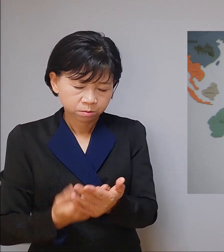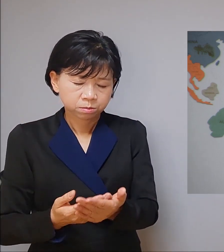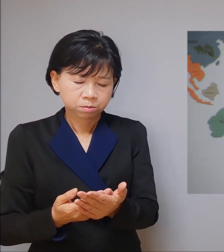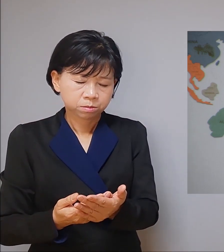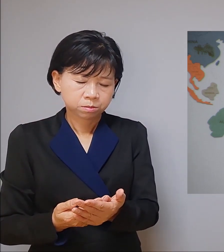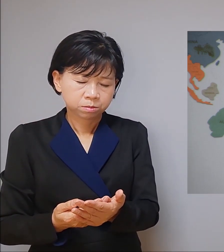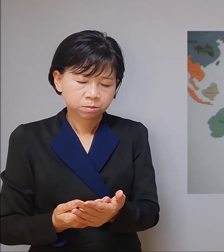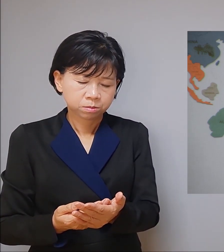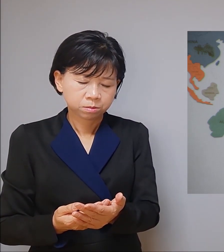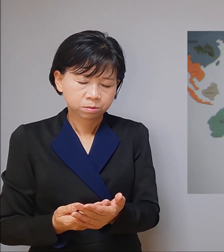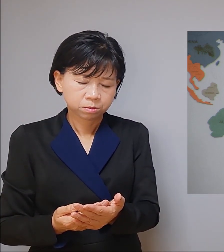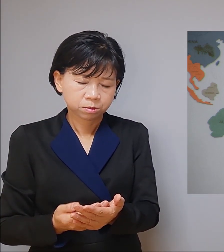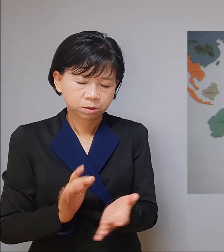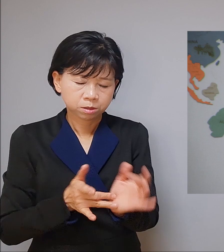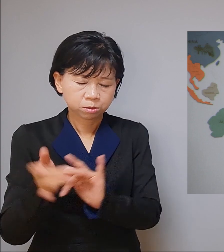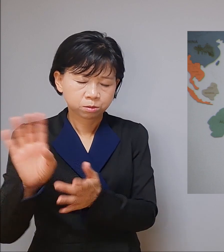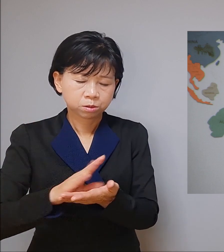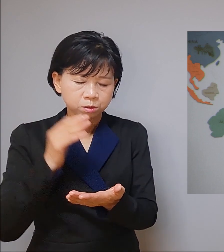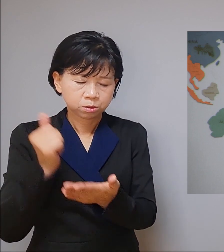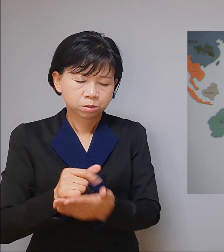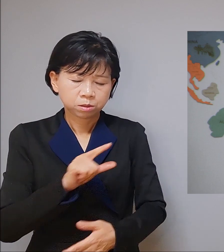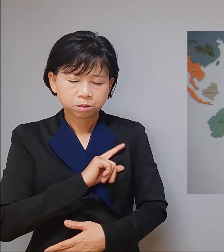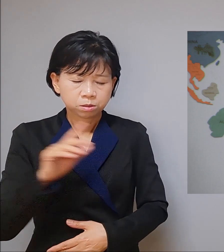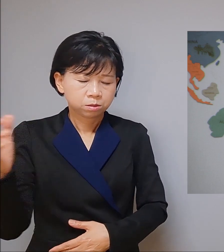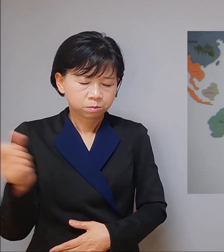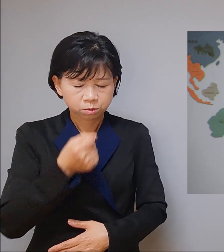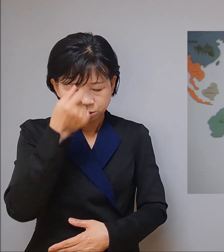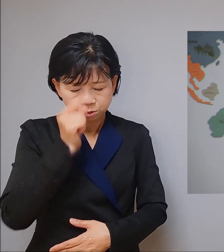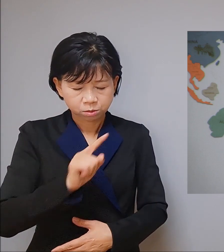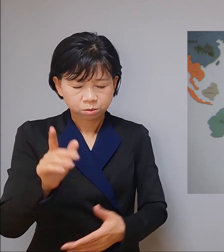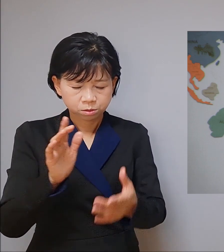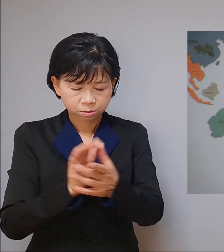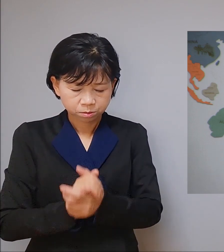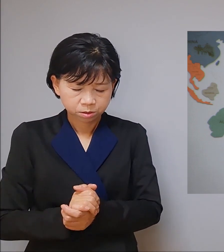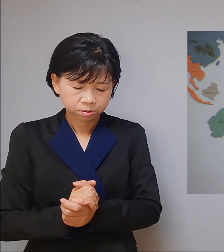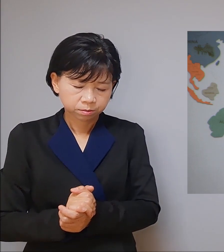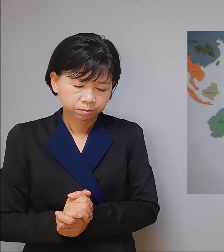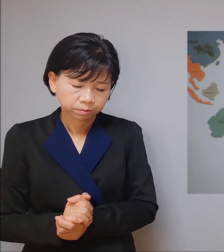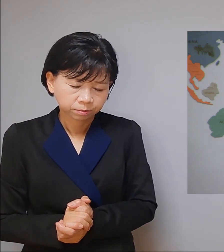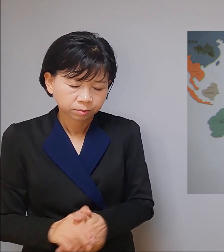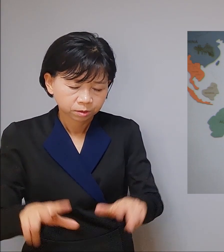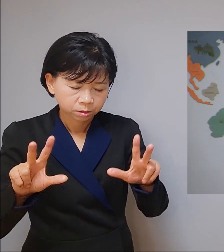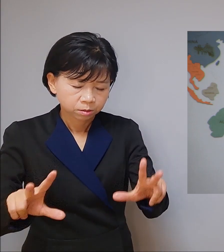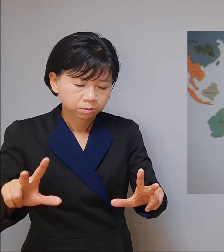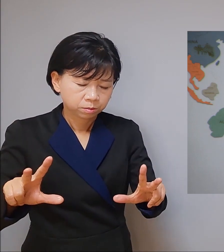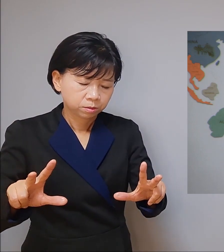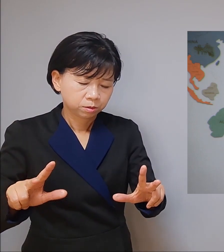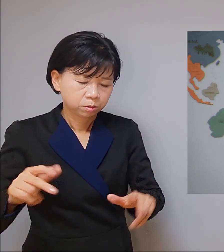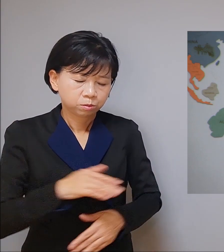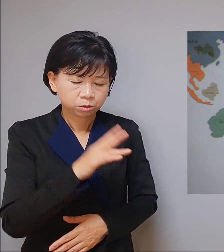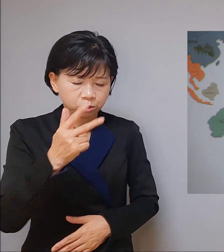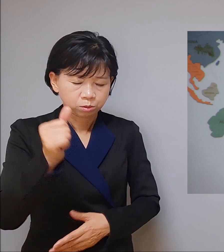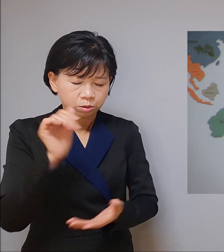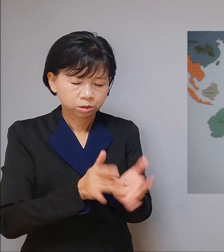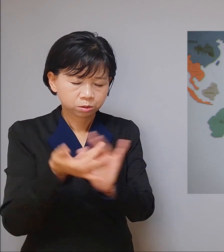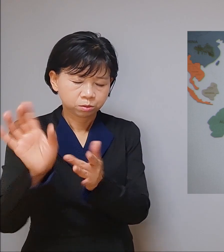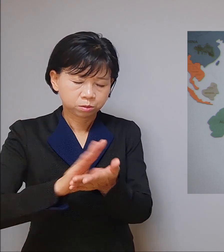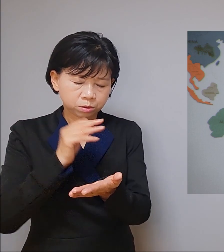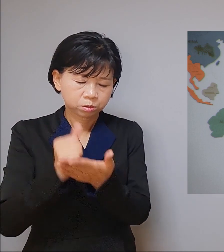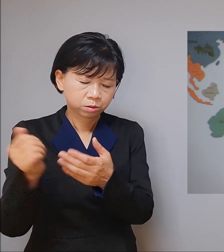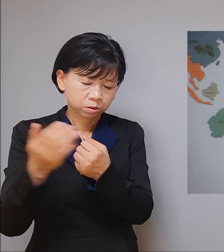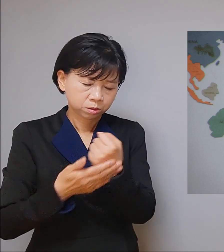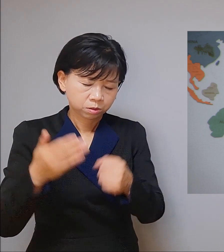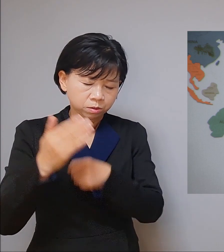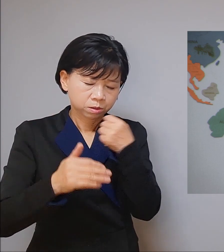줄 믿습니다. 예수 그리스도의 이름으로 기도드립니다. 아멘. 지금은 우리 주 예수 그리스도의